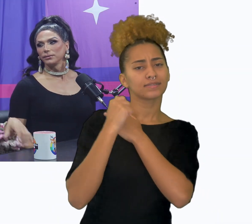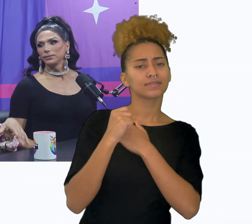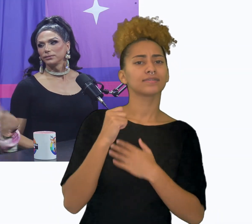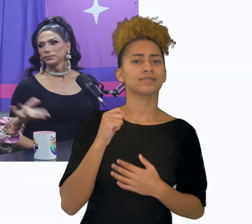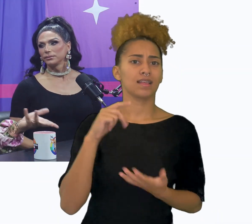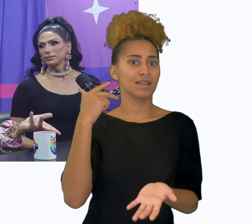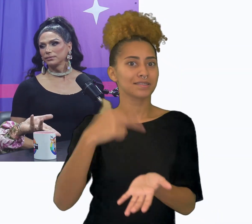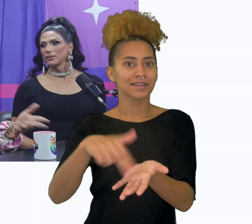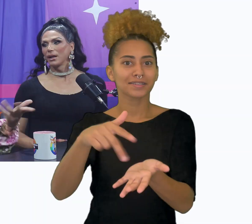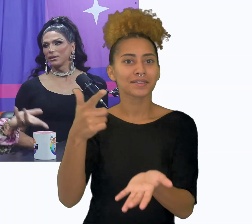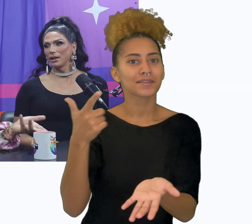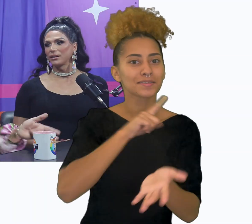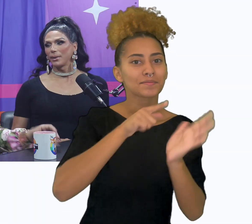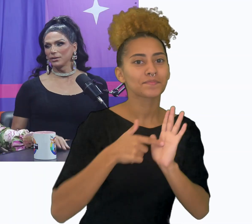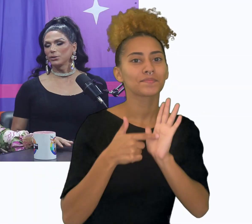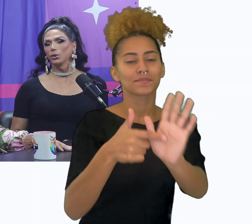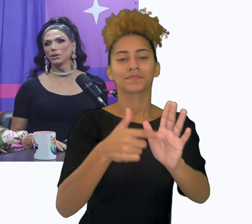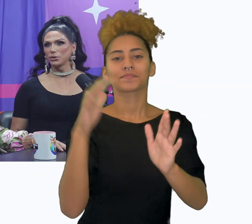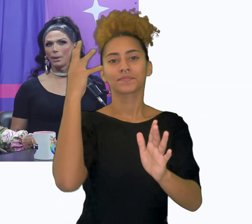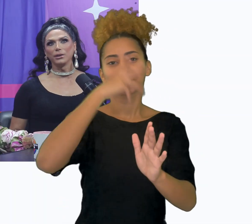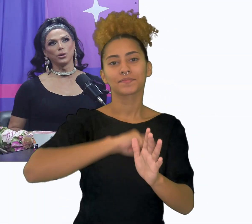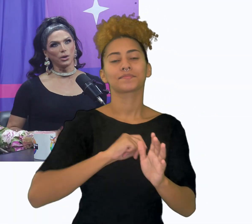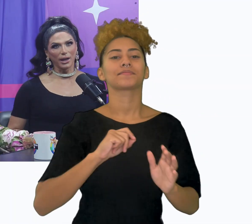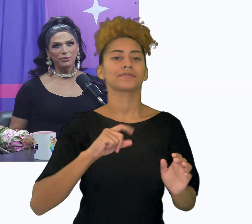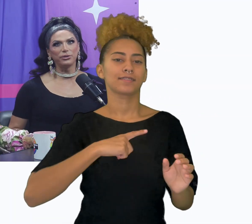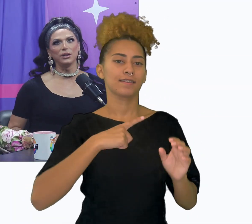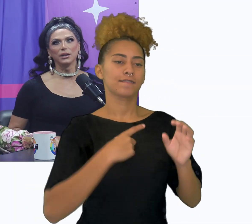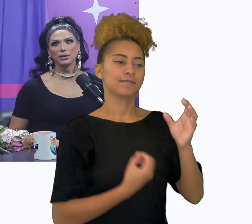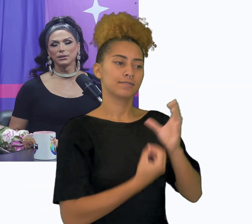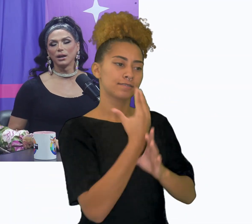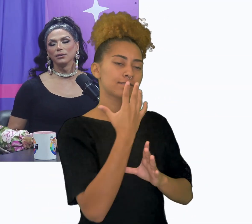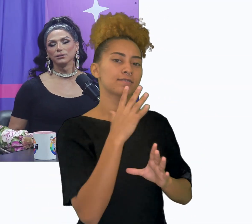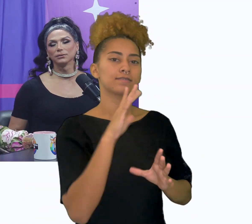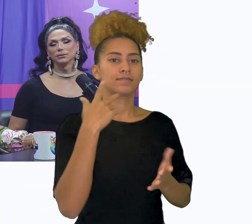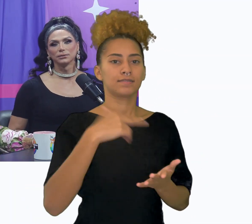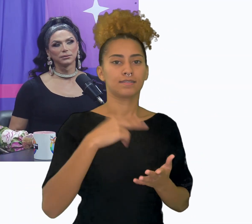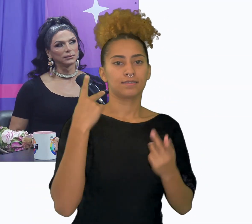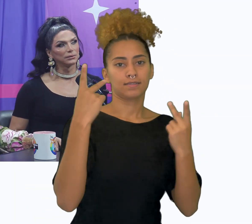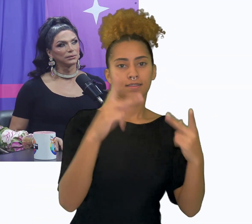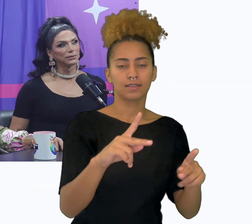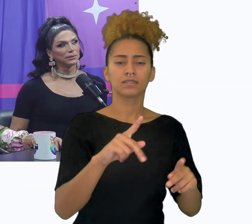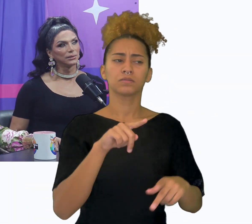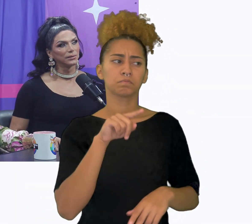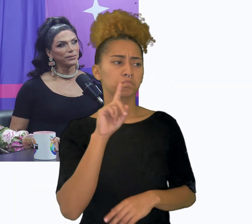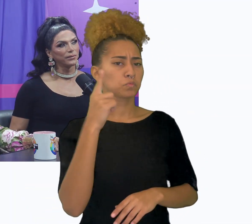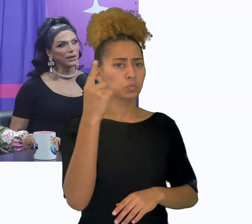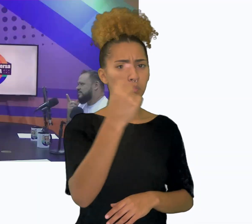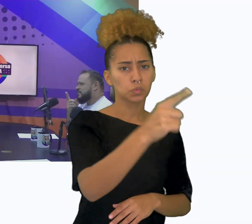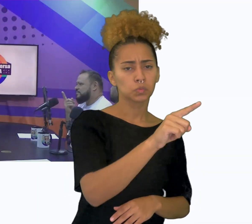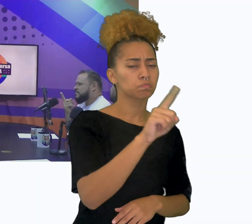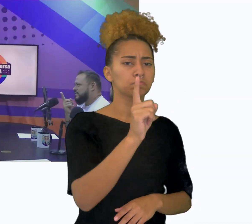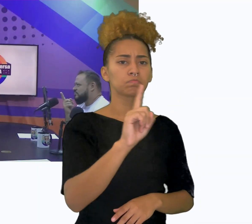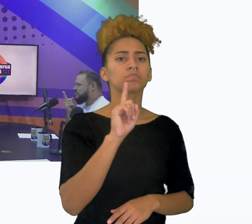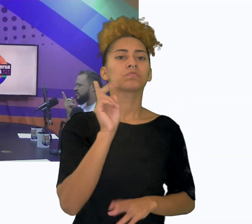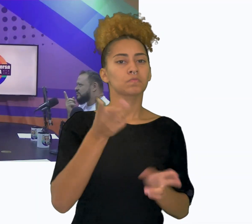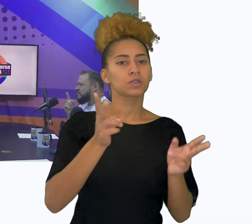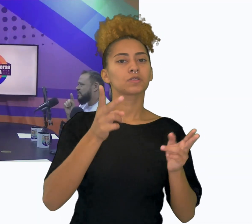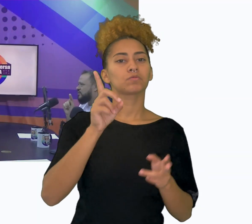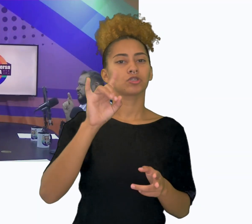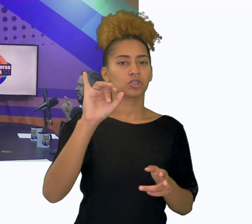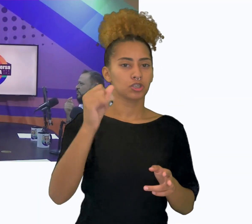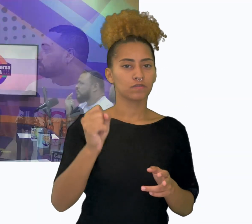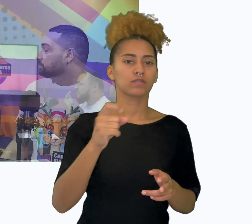que, assim, ela dançou, ela se apresentou bem. Dançou, aprendeu coreografia e tal. Eu acho que não só ela, eu acho que nesse mesmo especial do